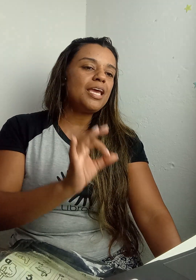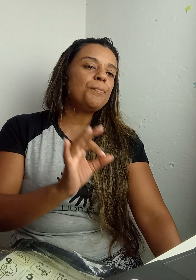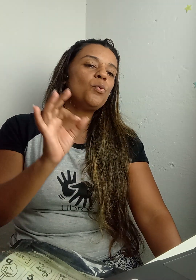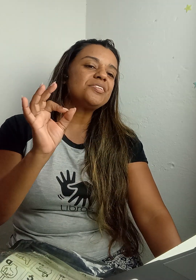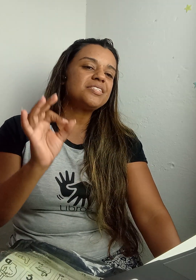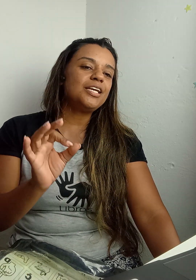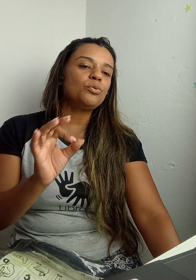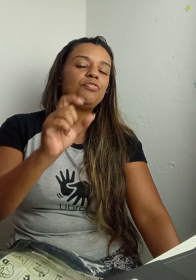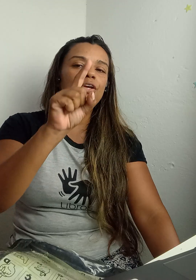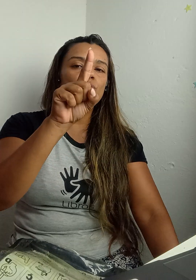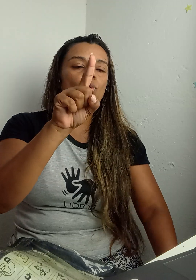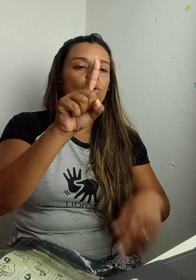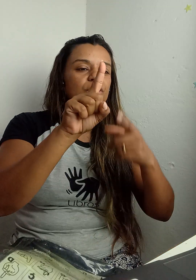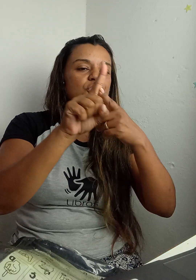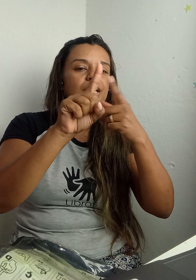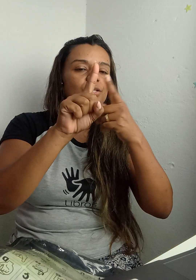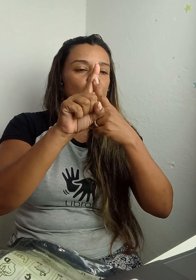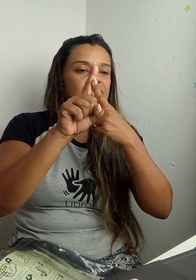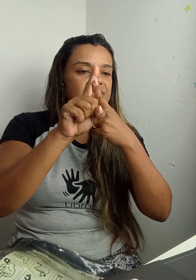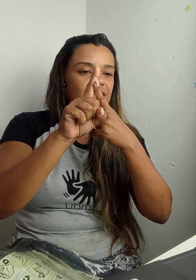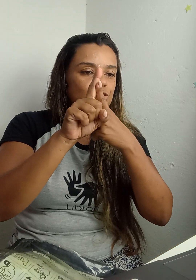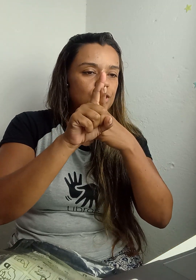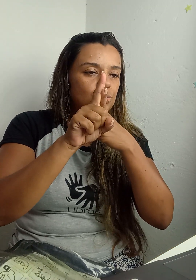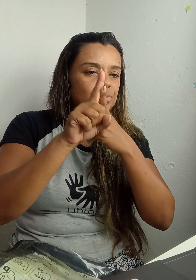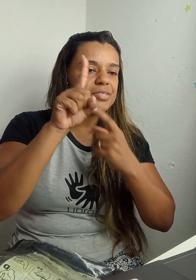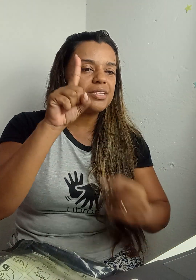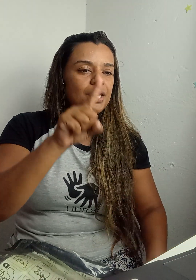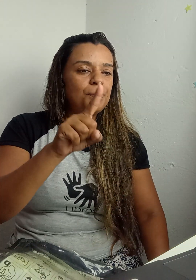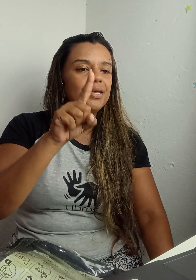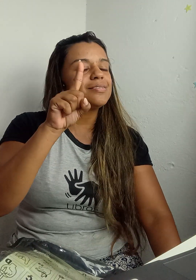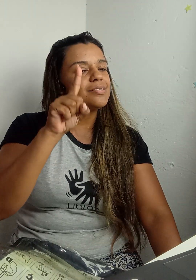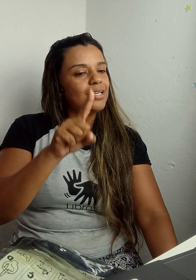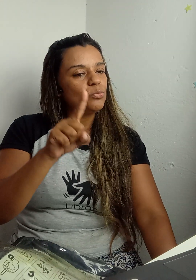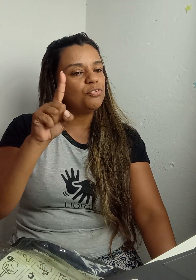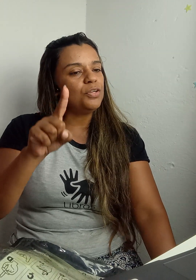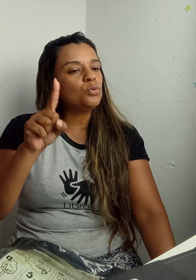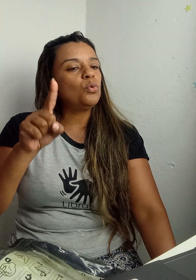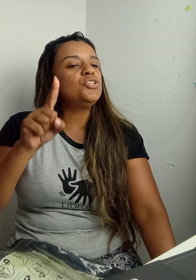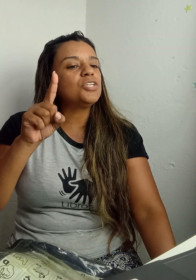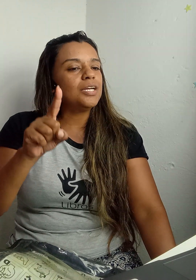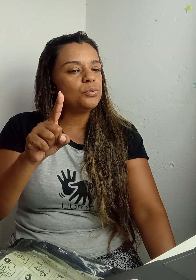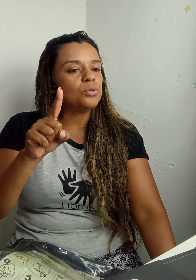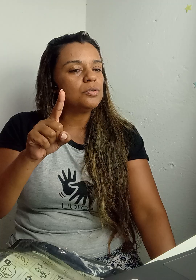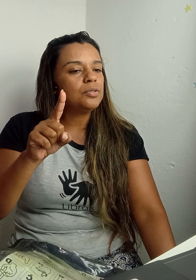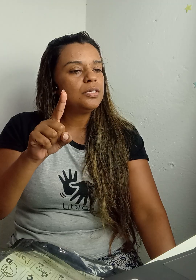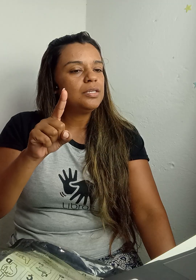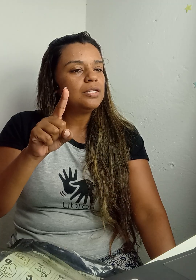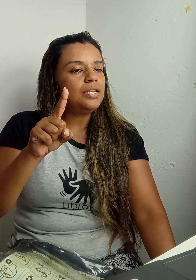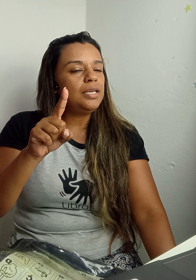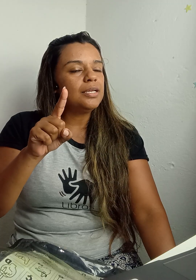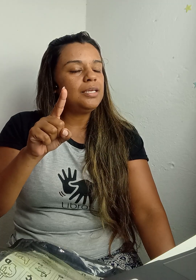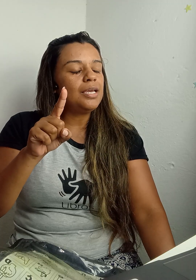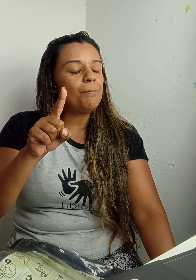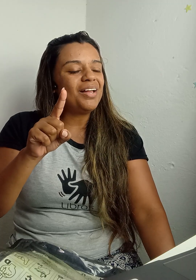Sempre o acento é feito com indicador estendido. Sempre acento é feito com indicador. Que nem aqui a